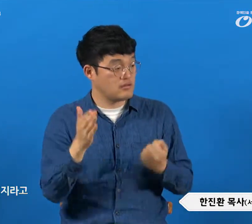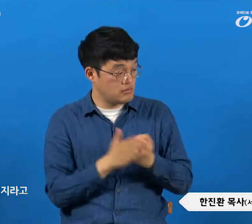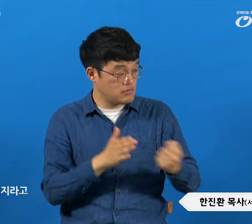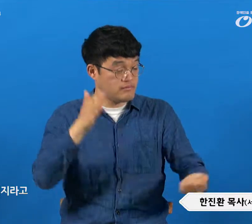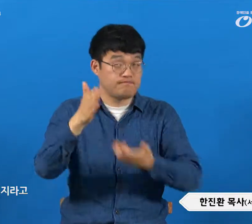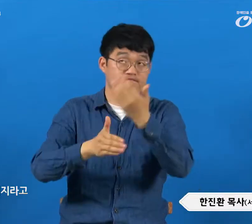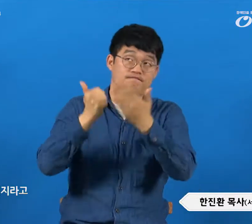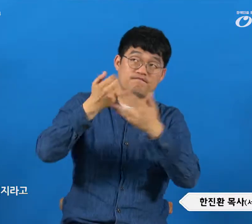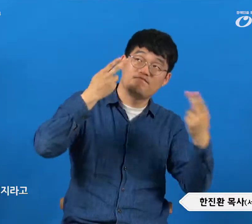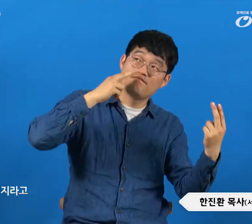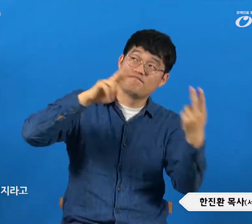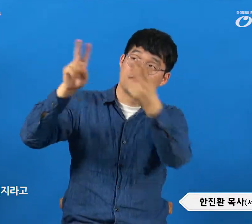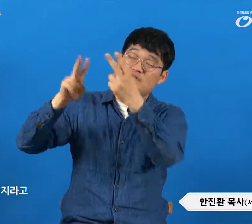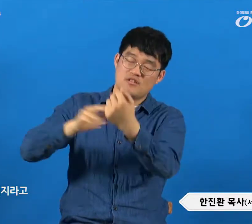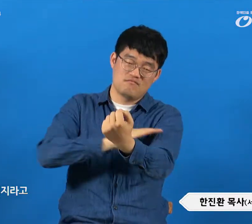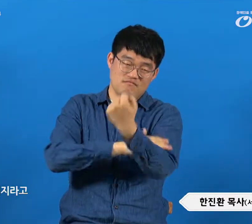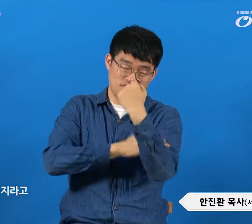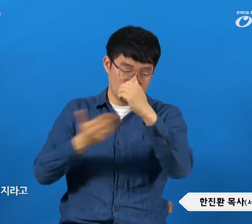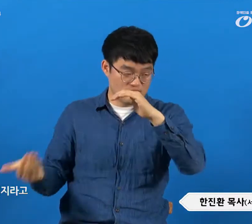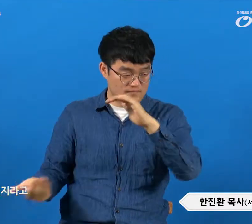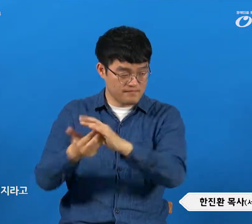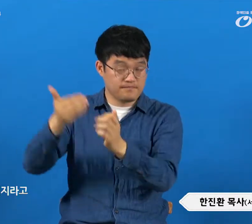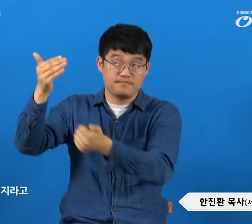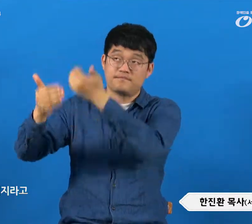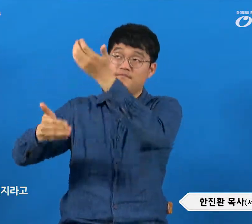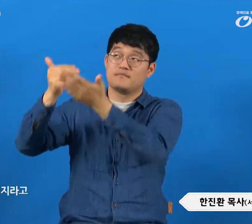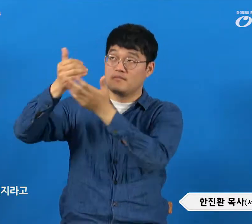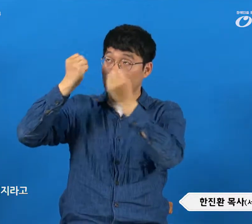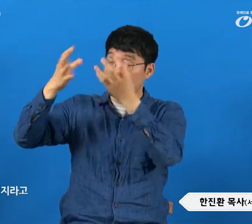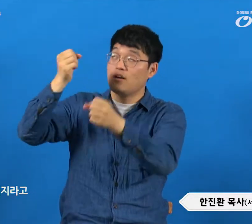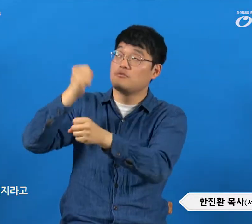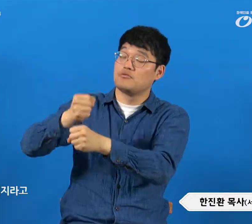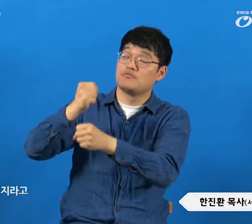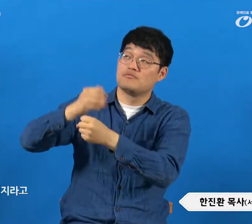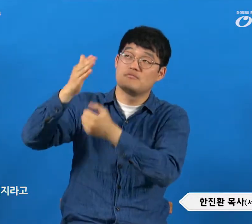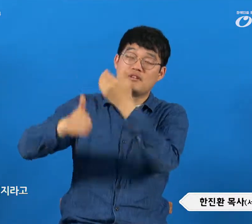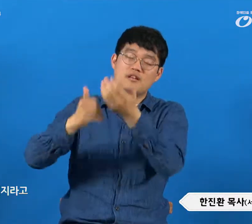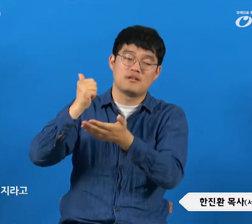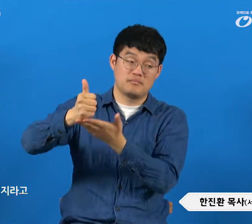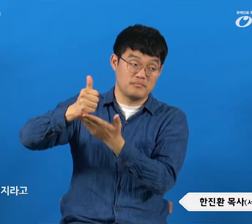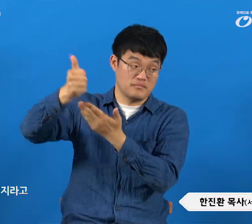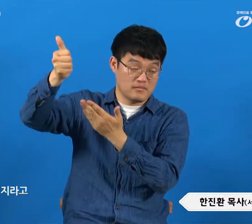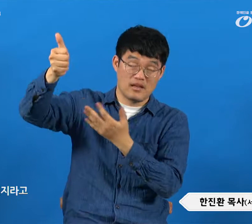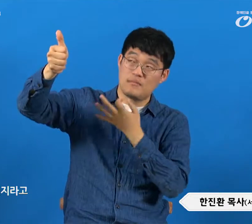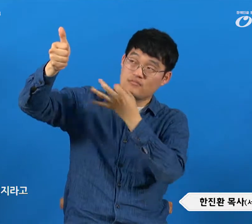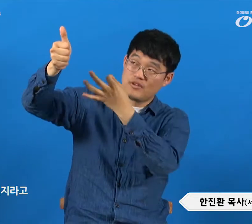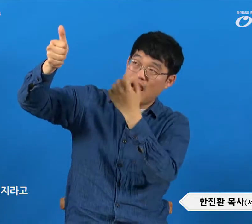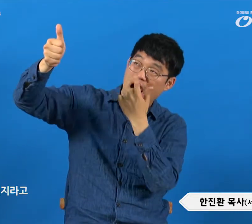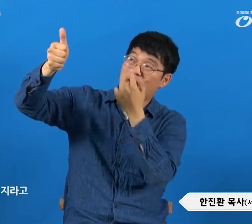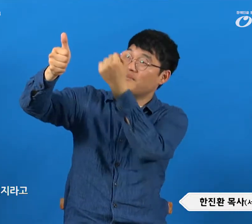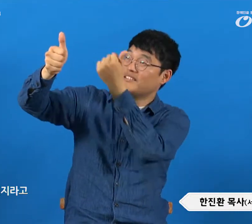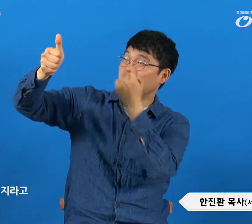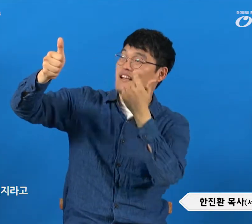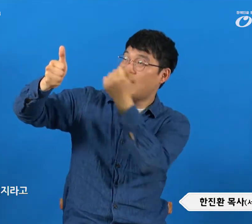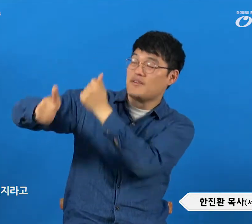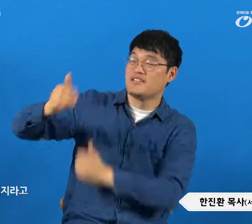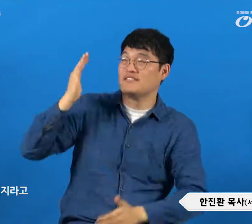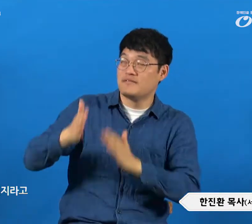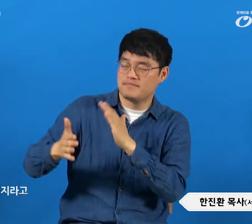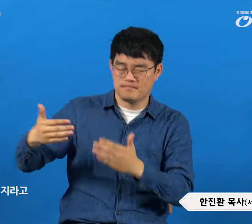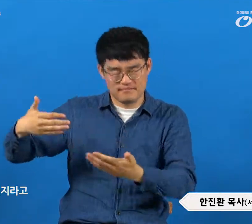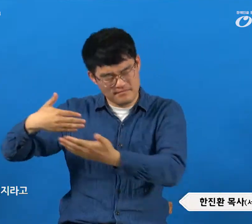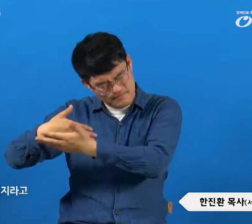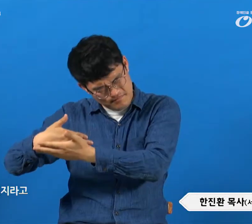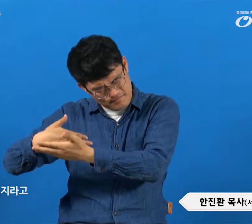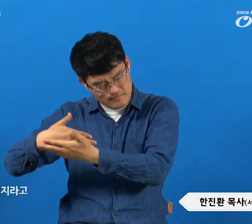그래서 하나님을 향해요, 그 전능하신 창조주 하나님을 향해서 아버지라고 부르면서 얼마든지 달려가 안길 수 있는